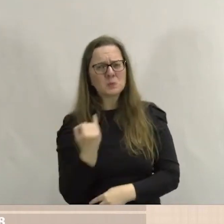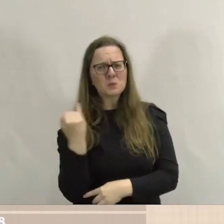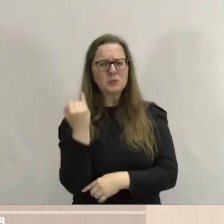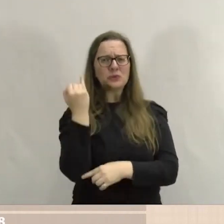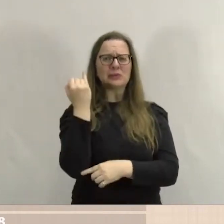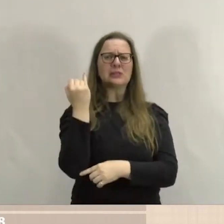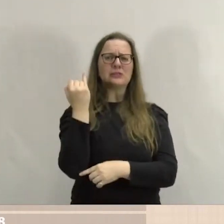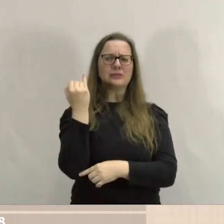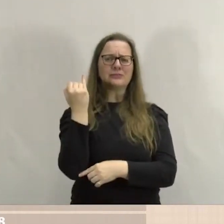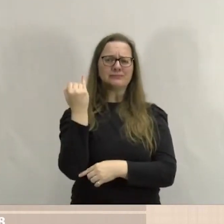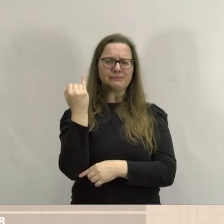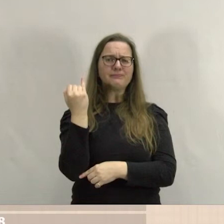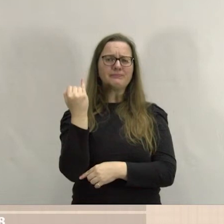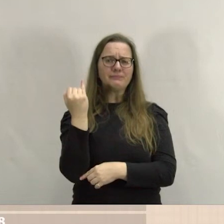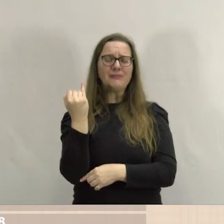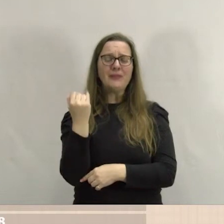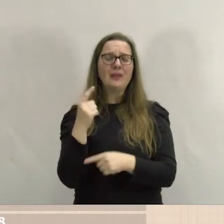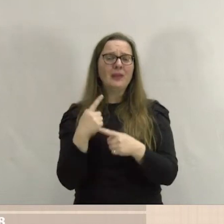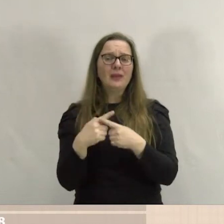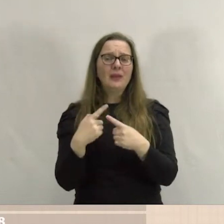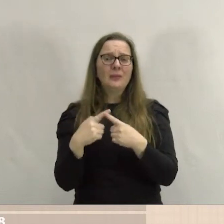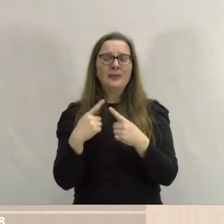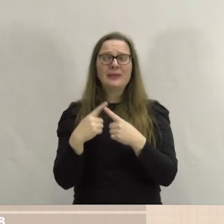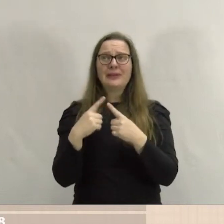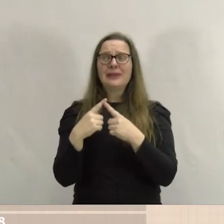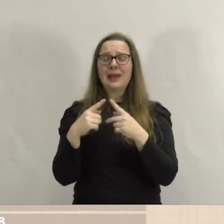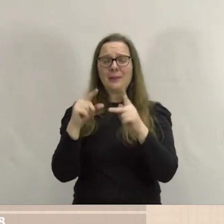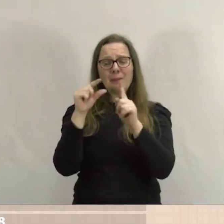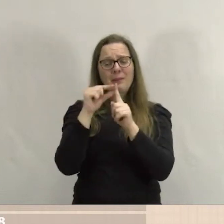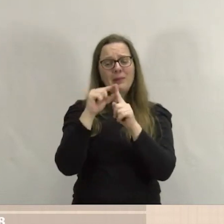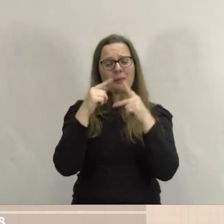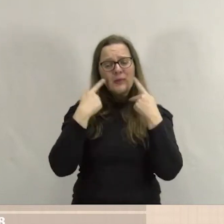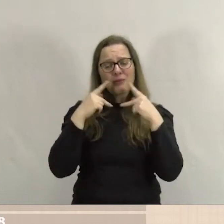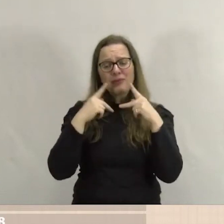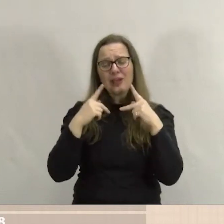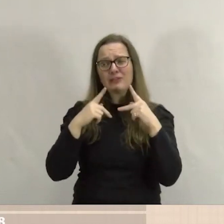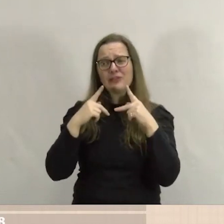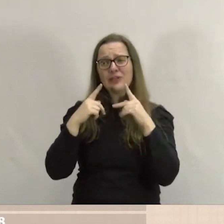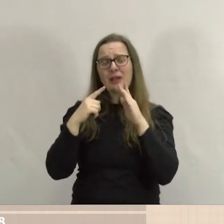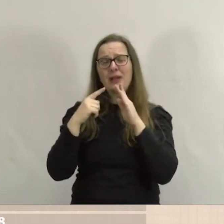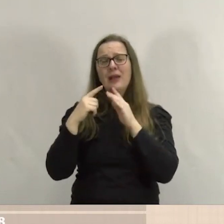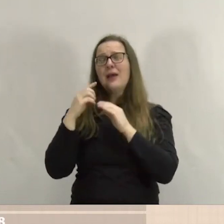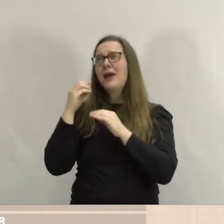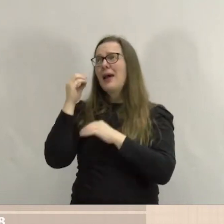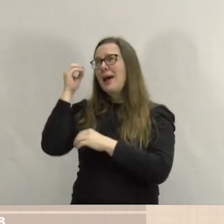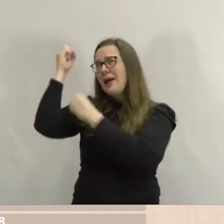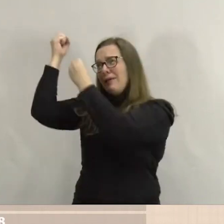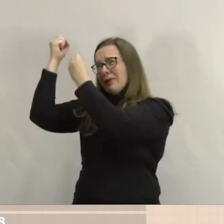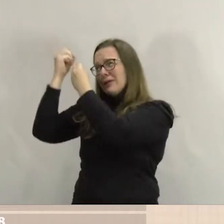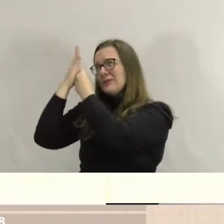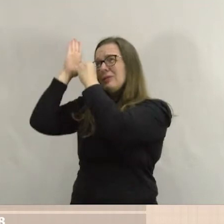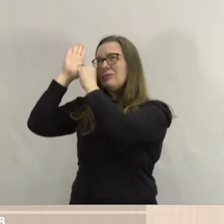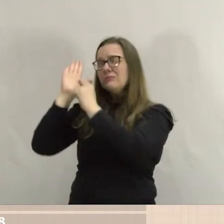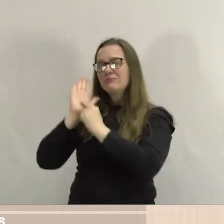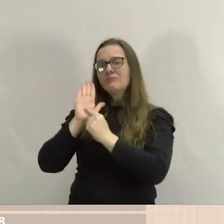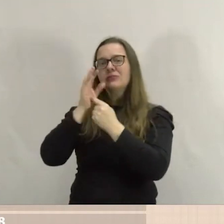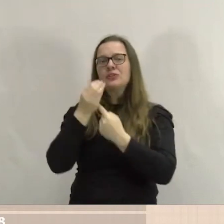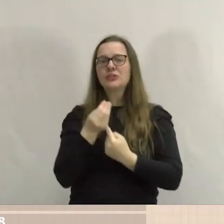aceita a palavra profética que traz a revelação do Senhor, nós viramos uma nação sem